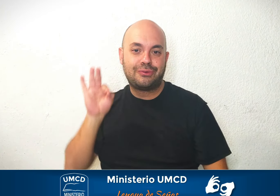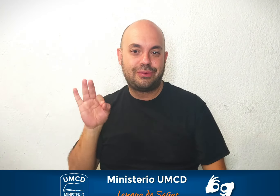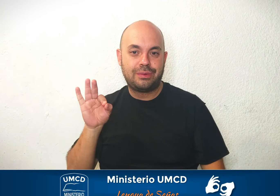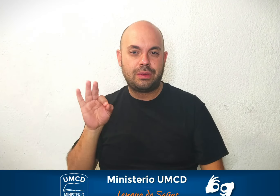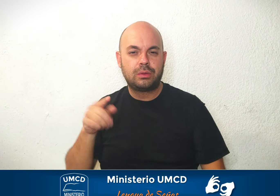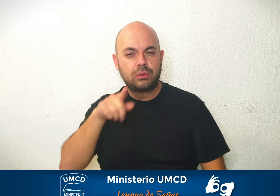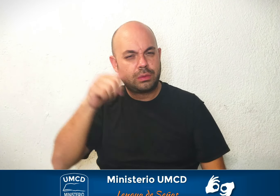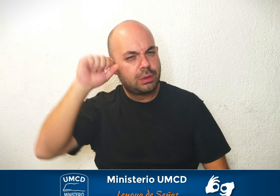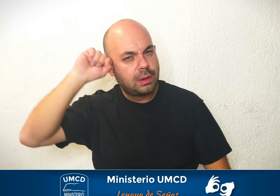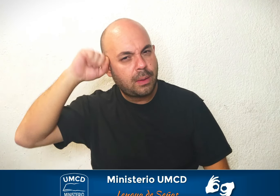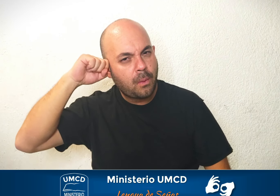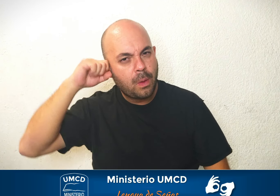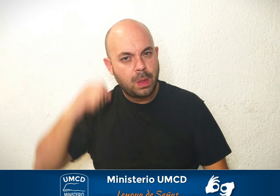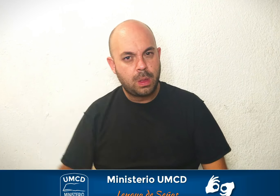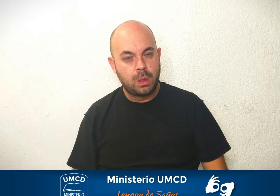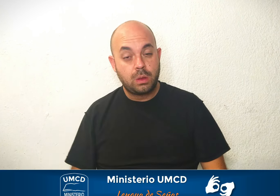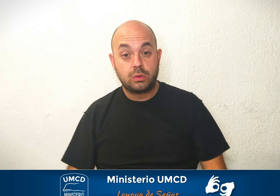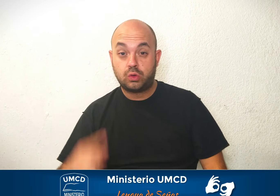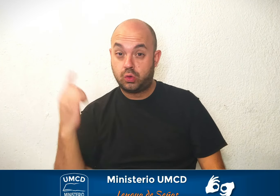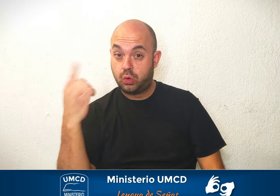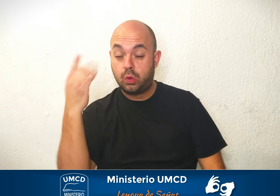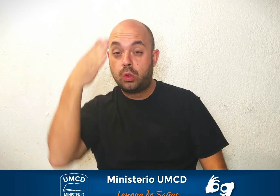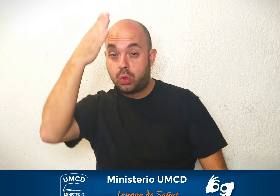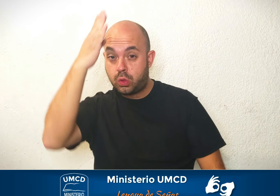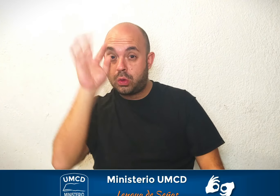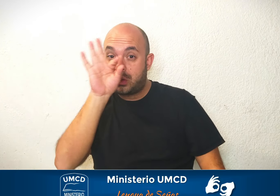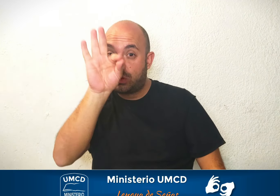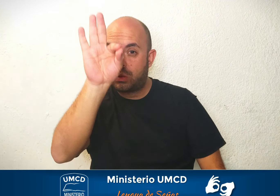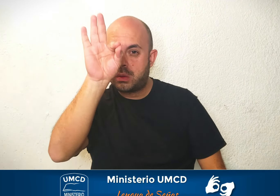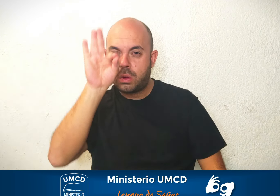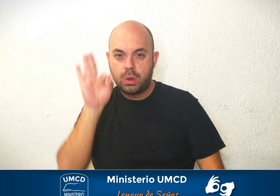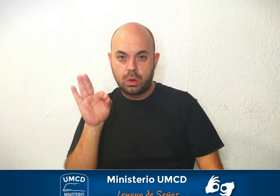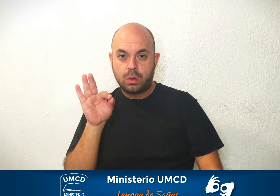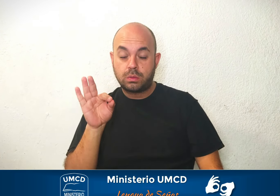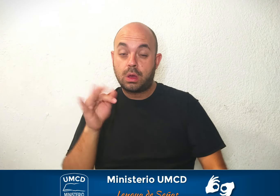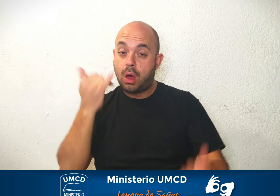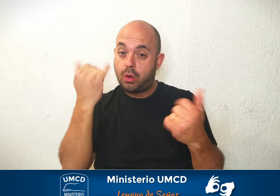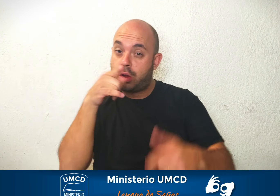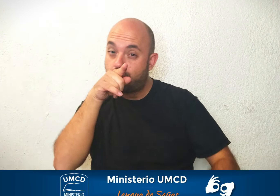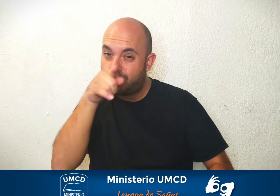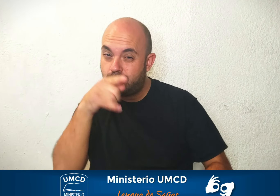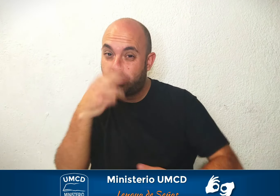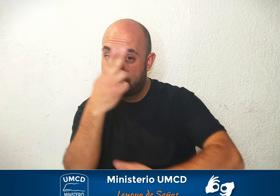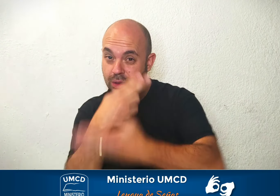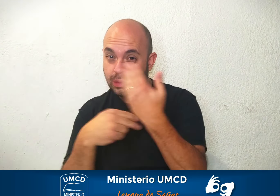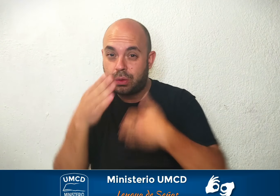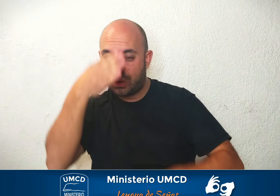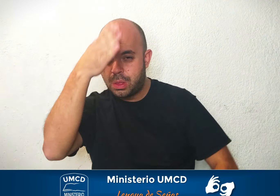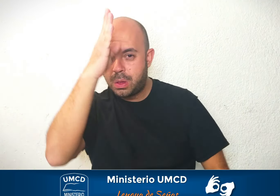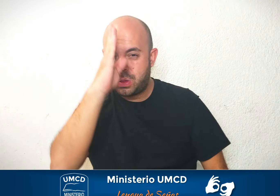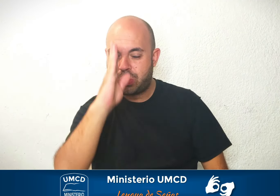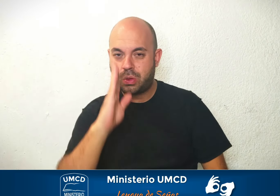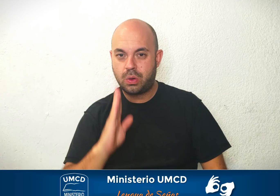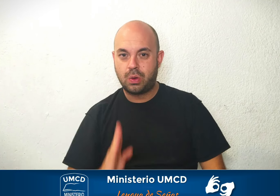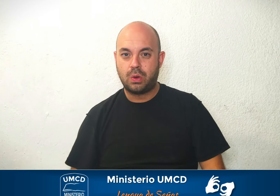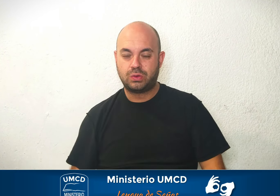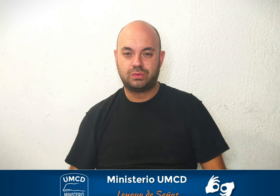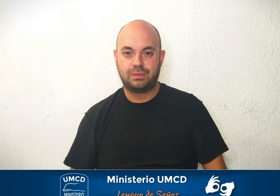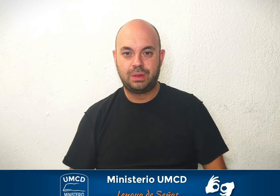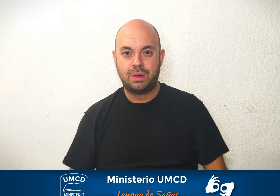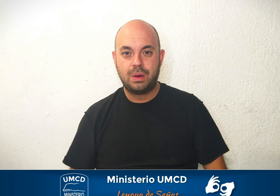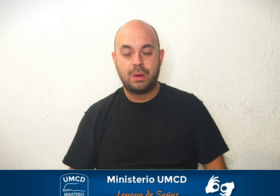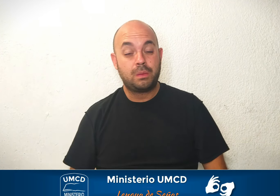Cristo Jesús. Recuerde, es por Cristo que nosotros somos considerados